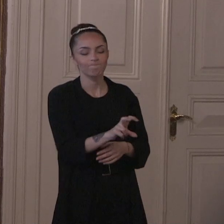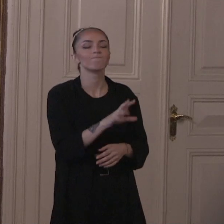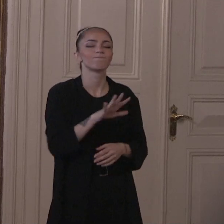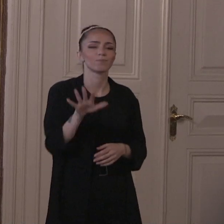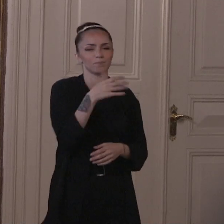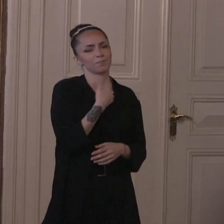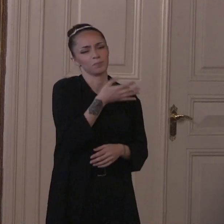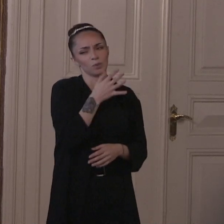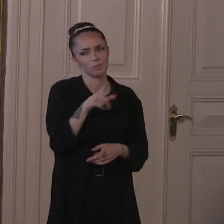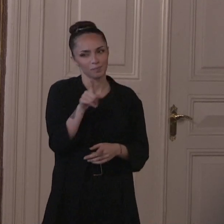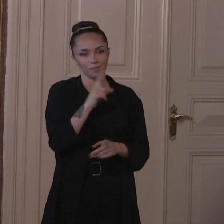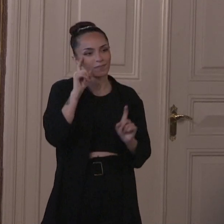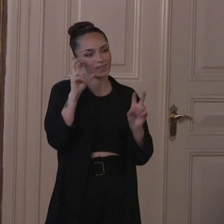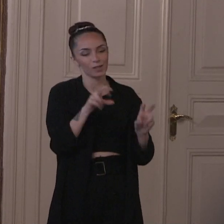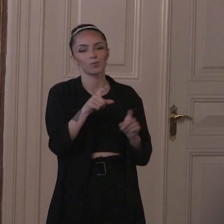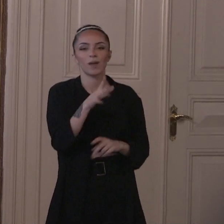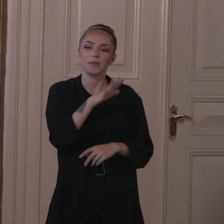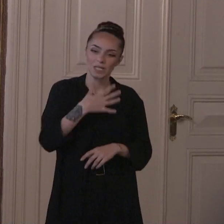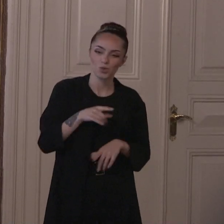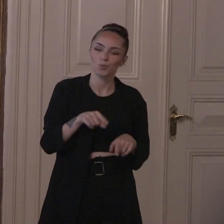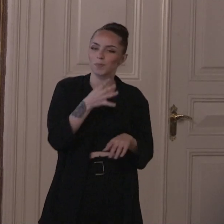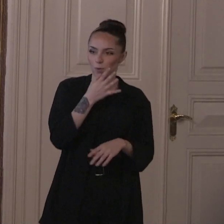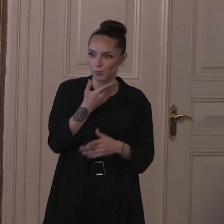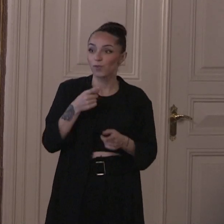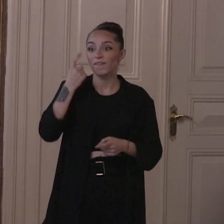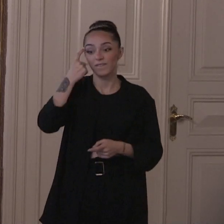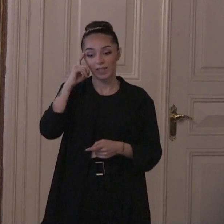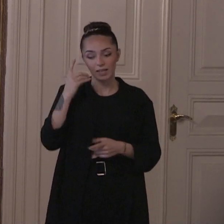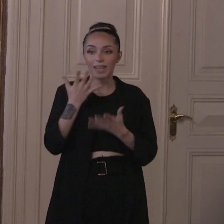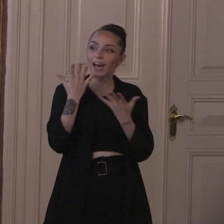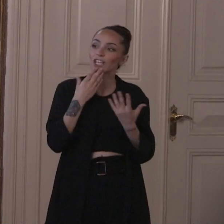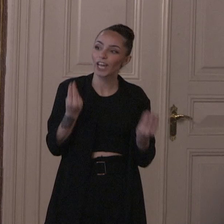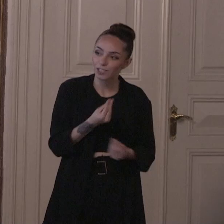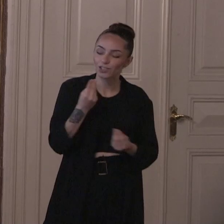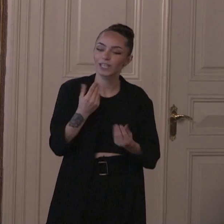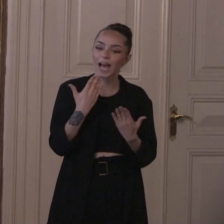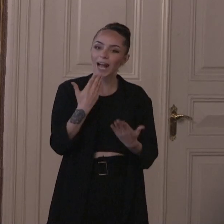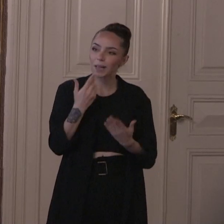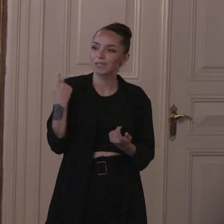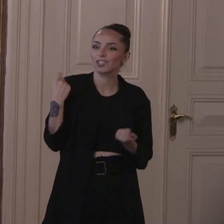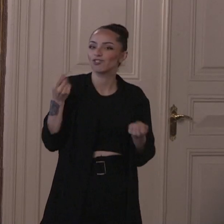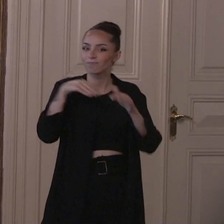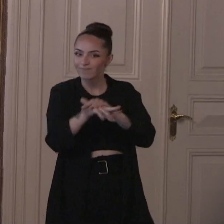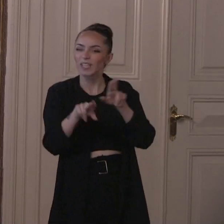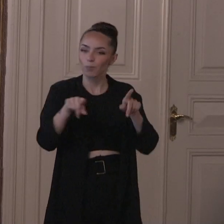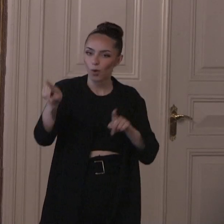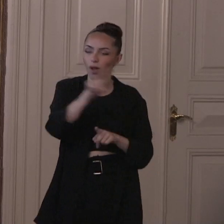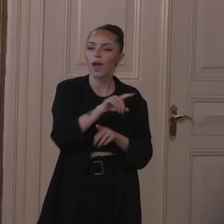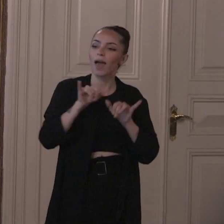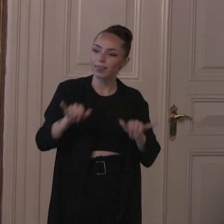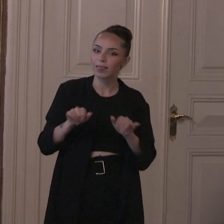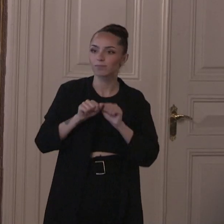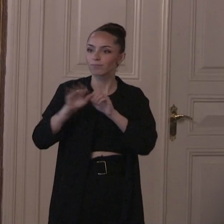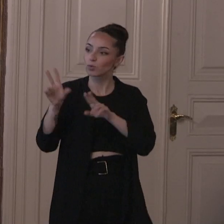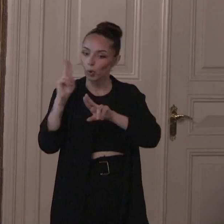biliyorum. Bu anlayışın daha genç mensuplarımıza da ulaştırılmasını bir öncelik ve